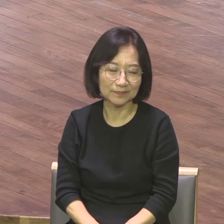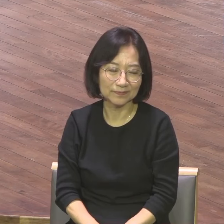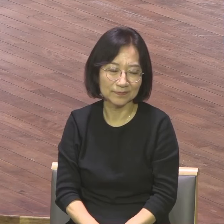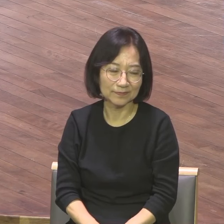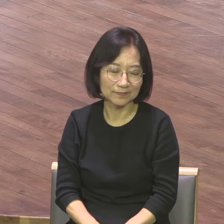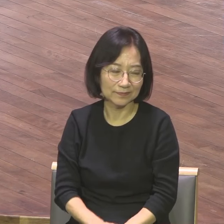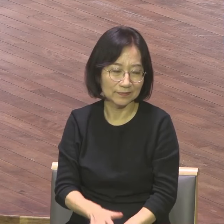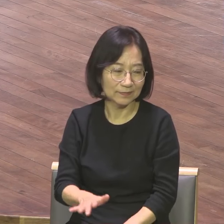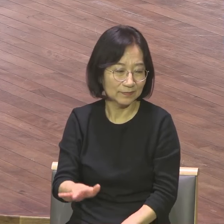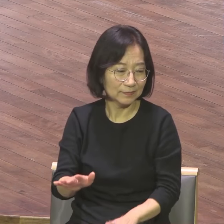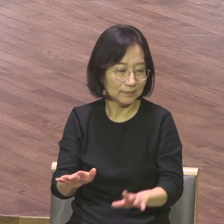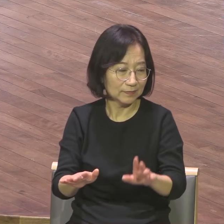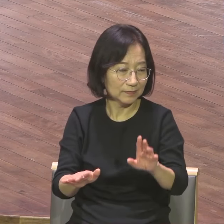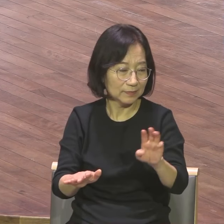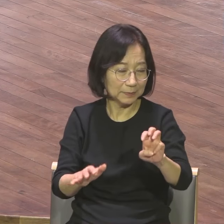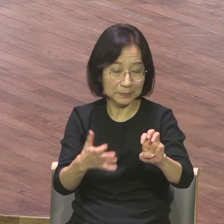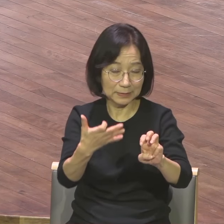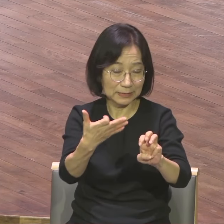응? 19절 보세요.